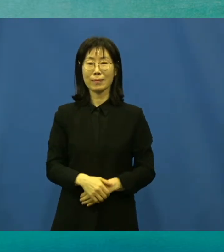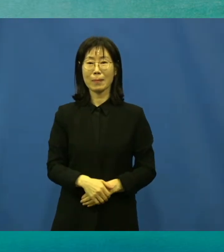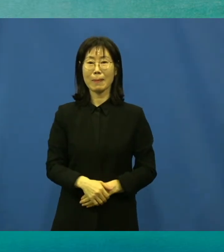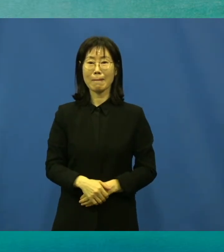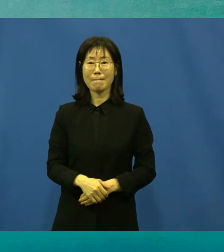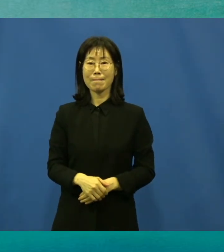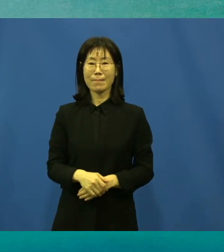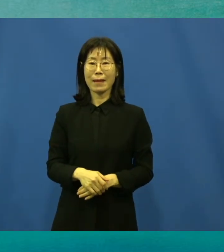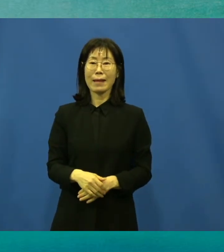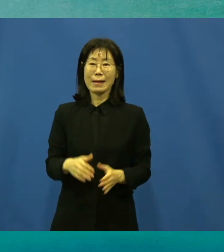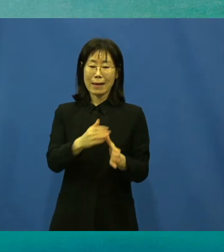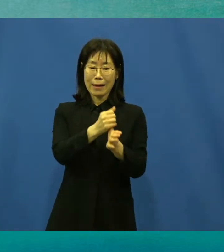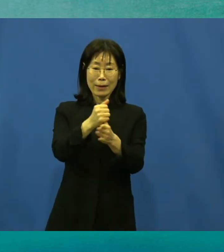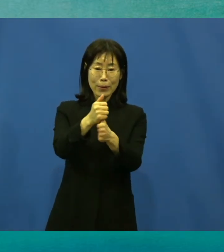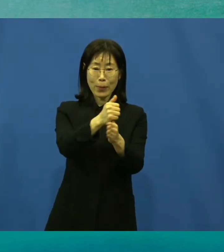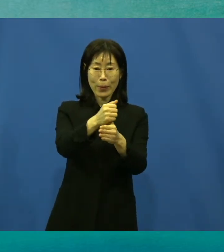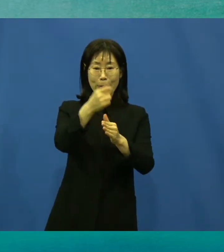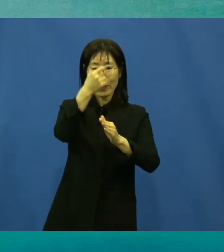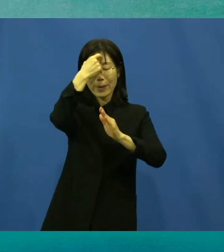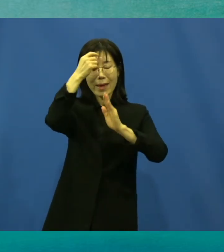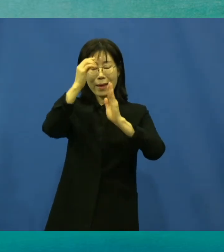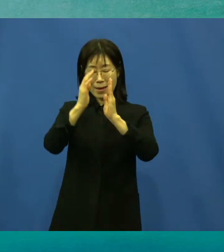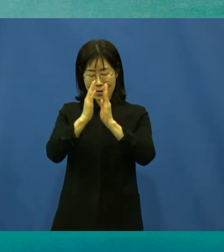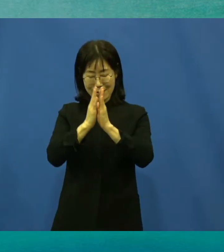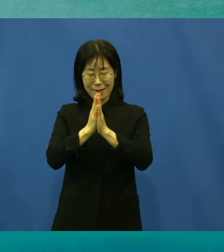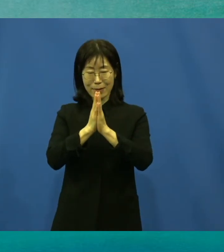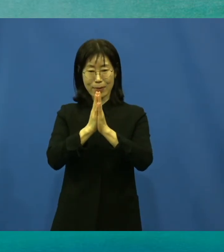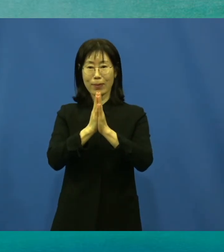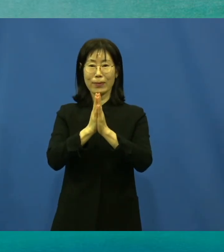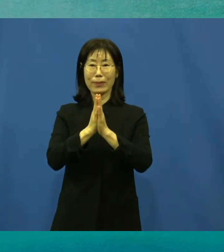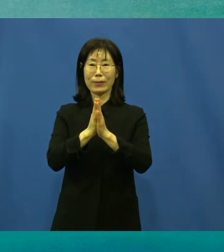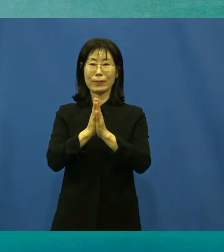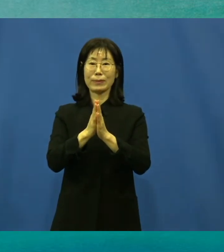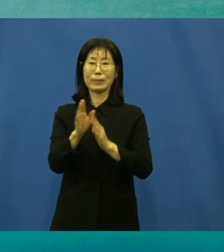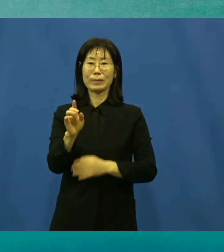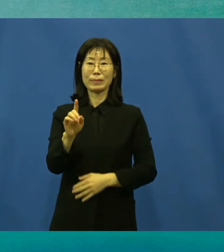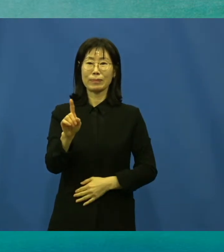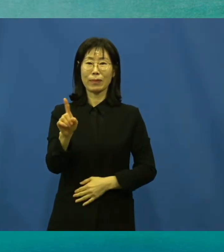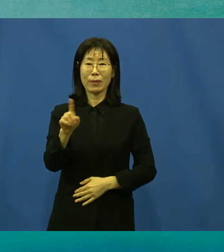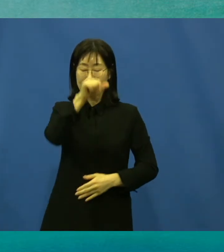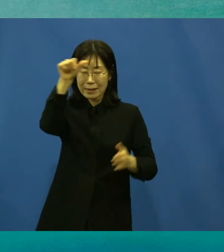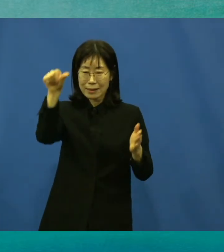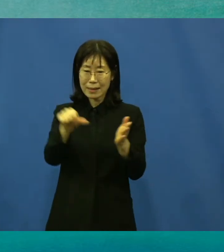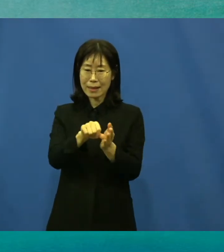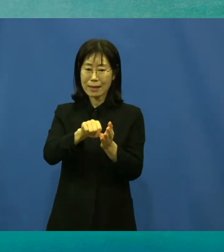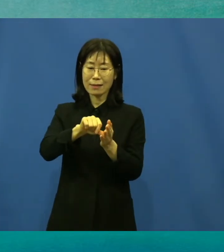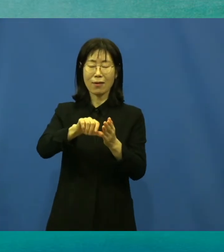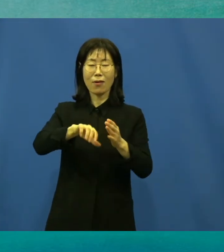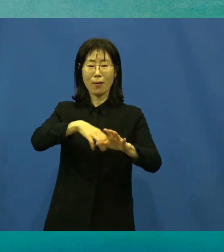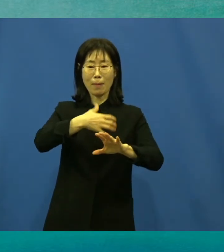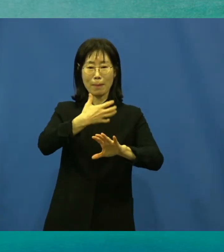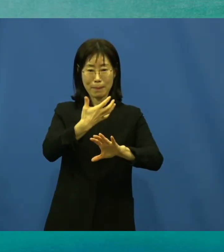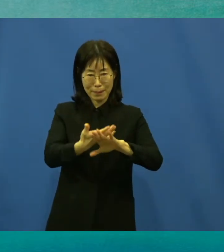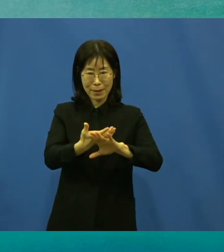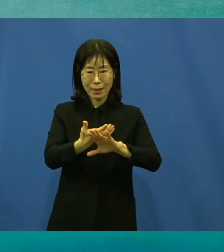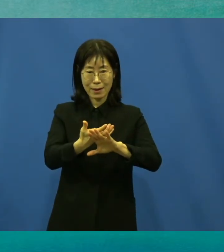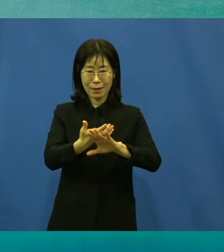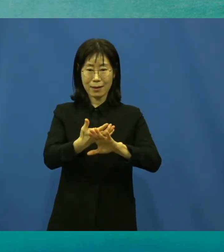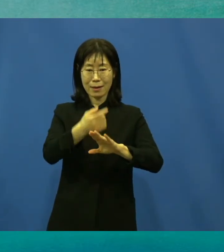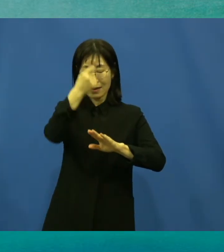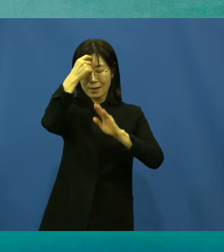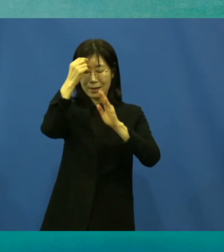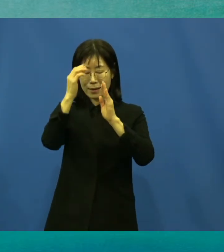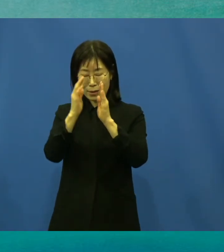요나의 기도는 대전환점입니다. 대전환점. 이 기도를 기점으로